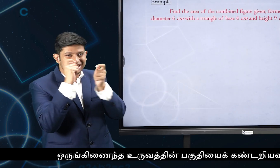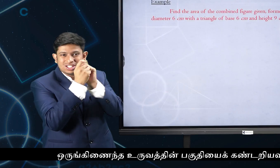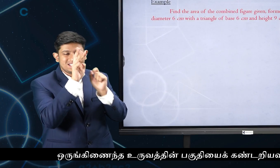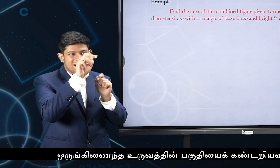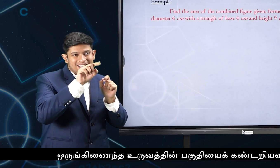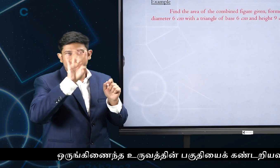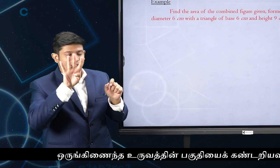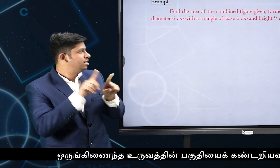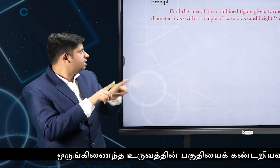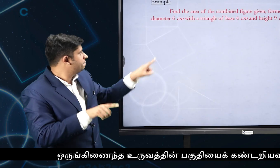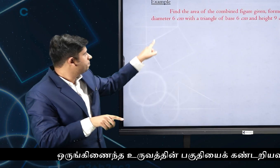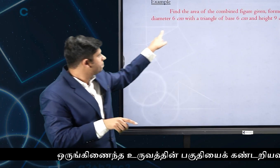அதாவது பை ஈடு